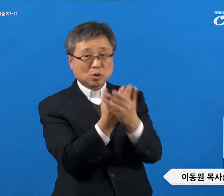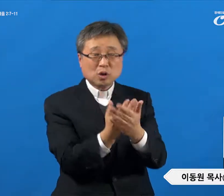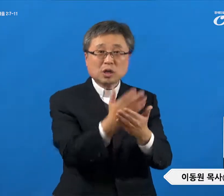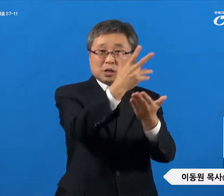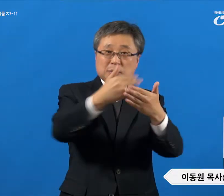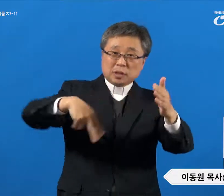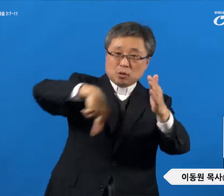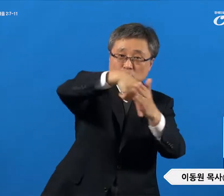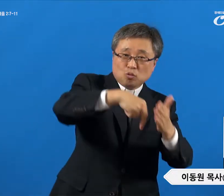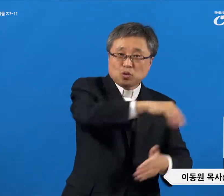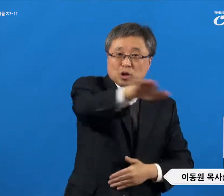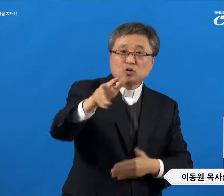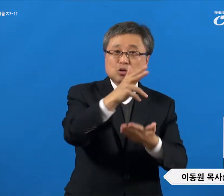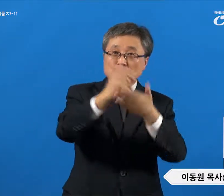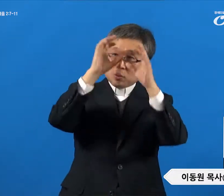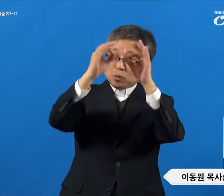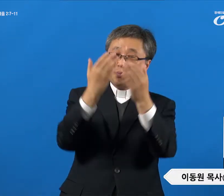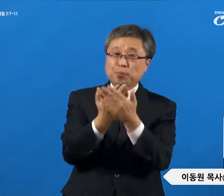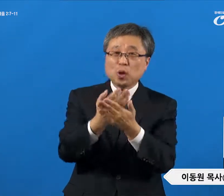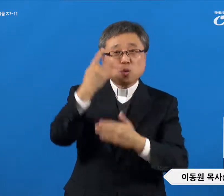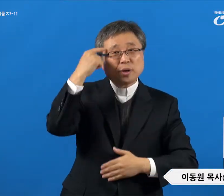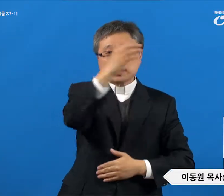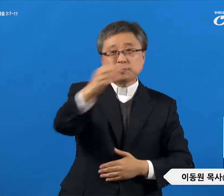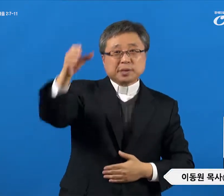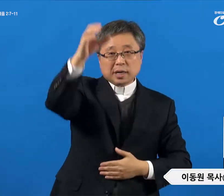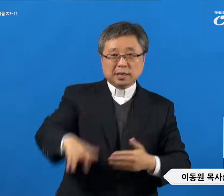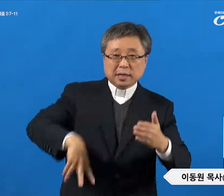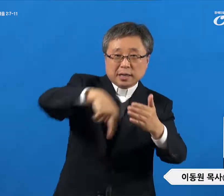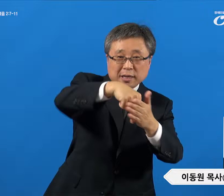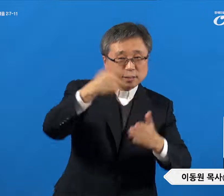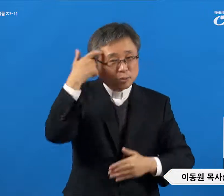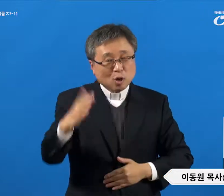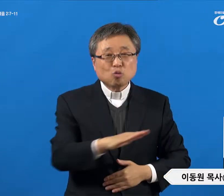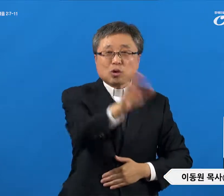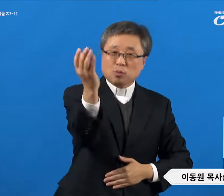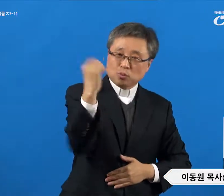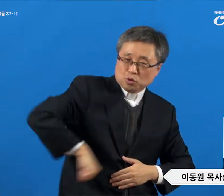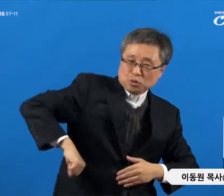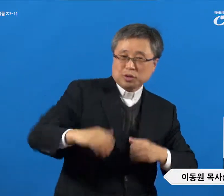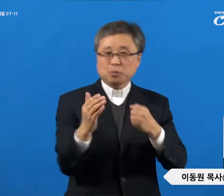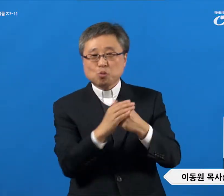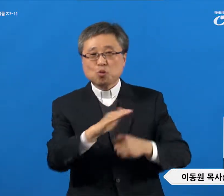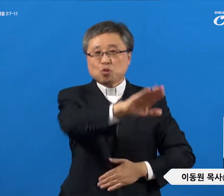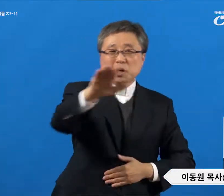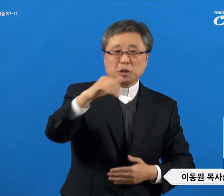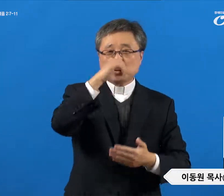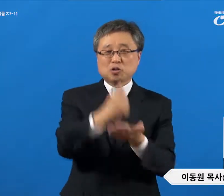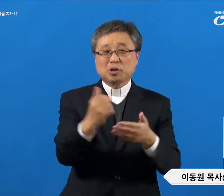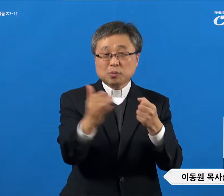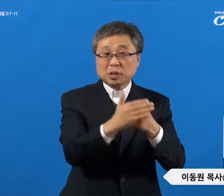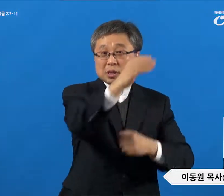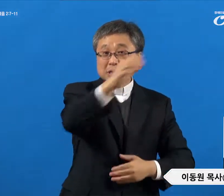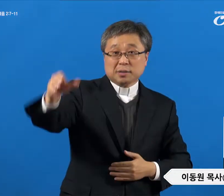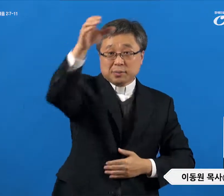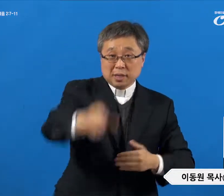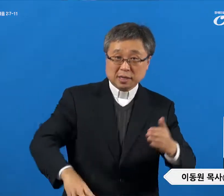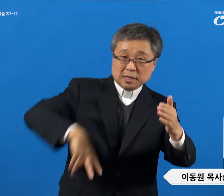보십시오. 그는 왜 십자가에 달렸습니까? 우리의 불순종 때문에, 우리의 죄 때문에 십자가에 달리셨어요.